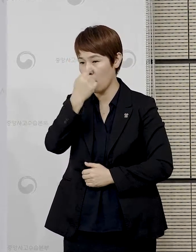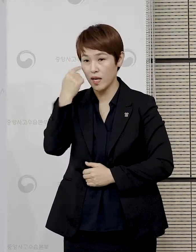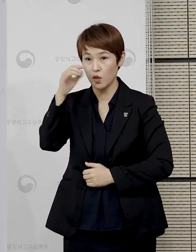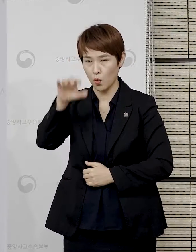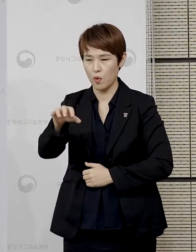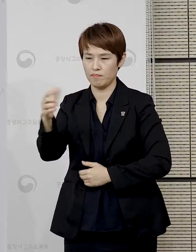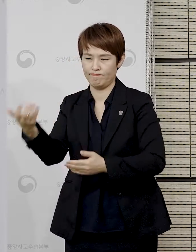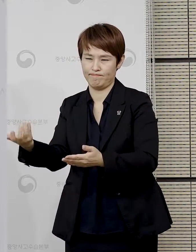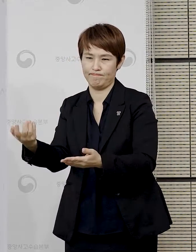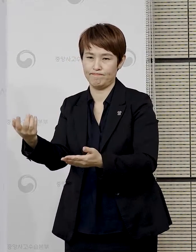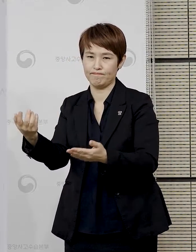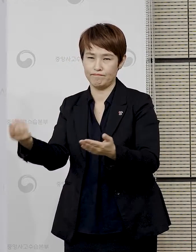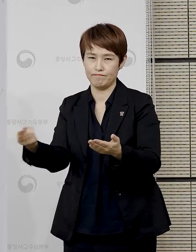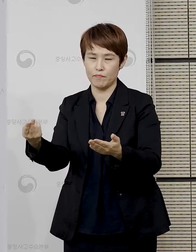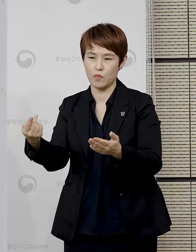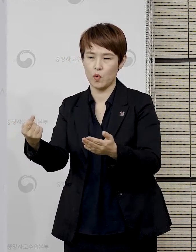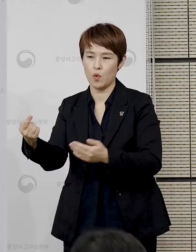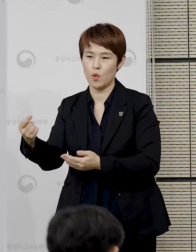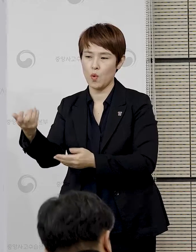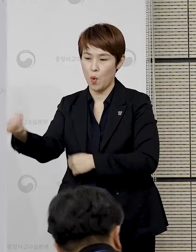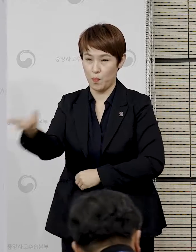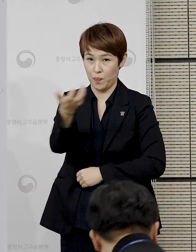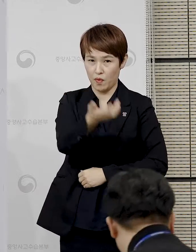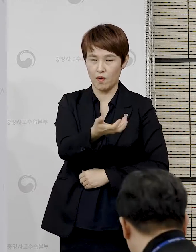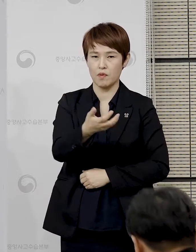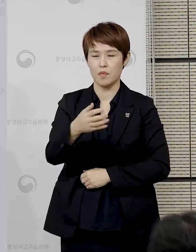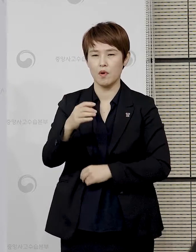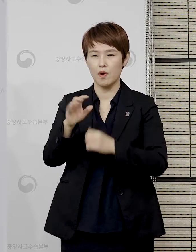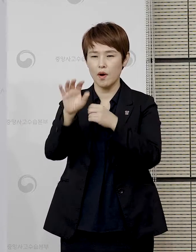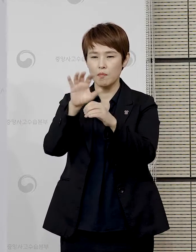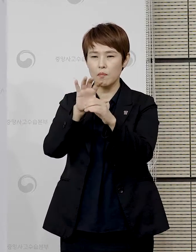진료와 임시격리 그리고 신종 코로나 바이러스